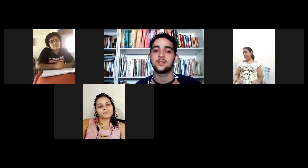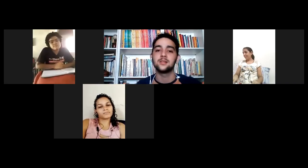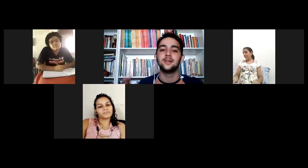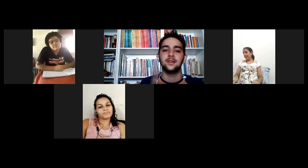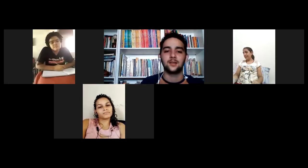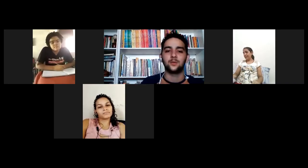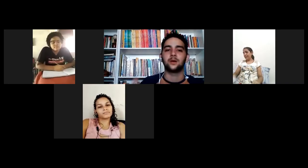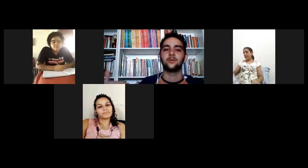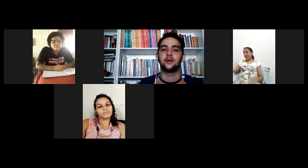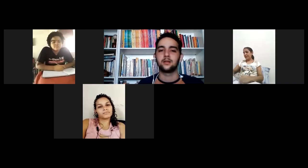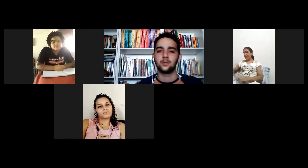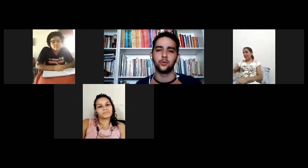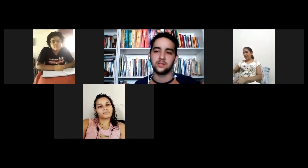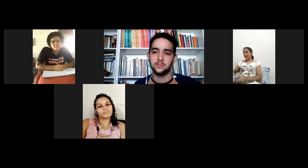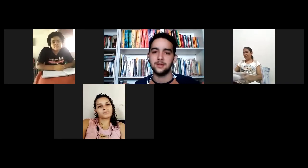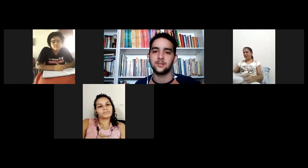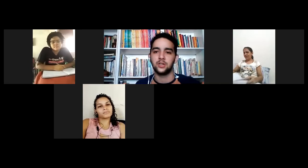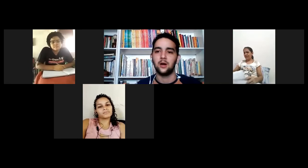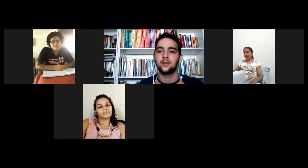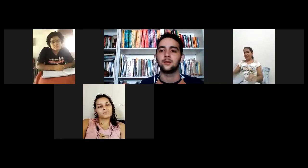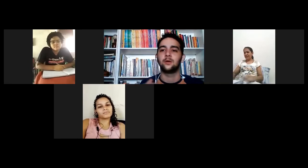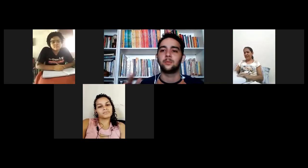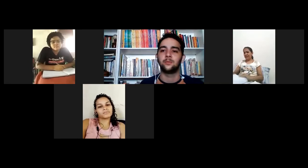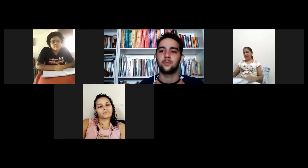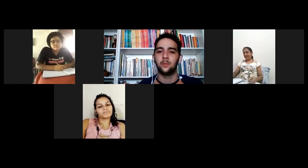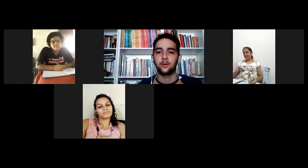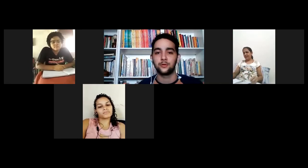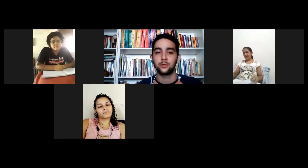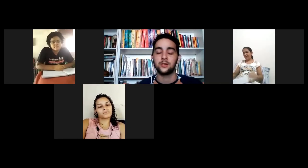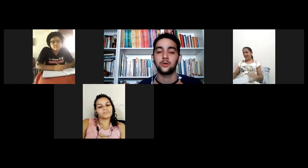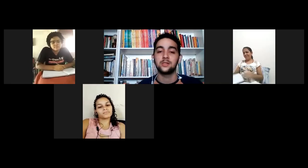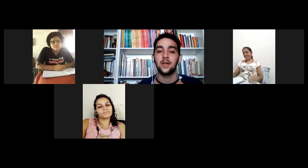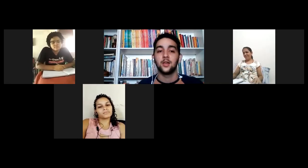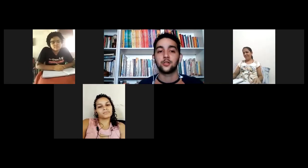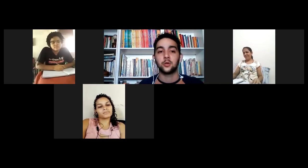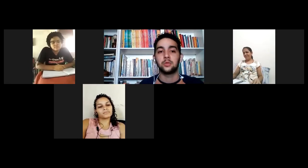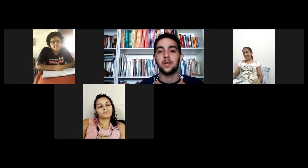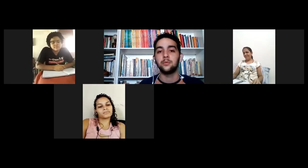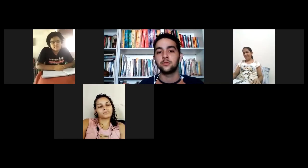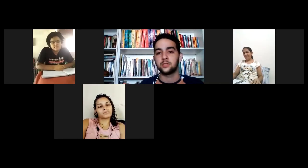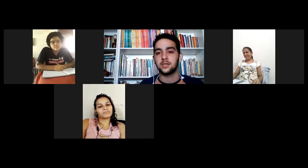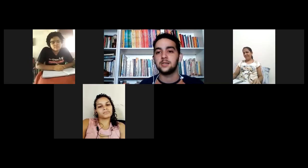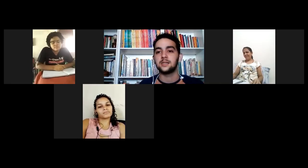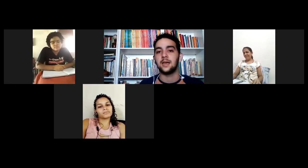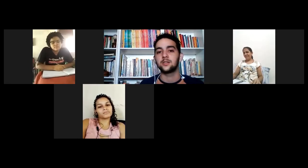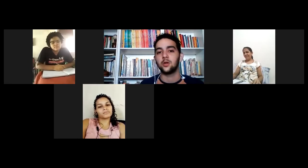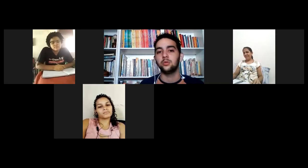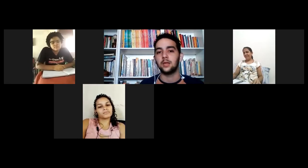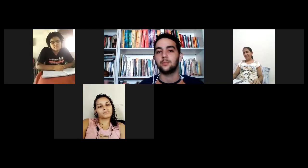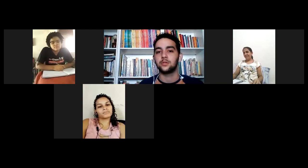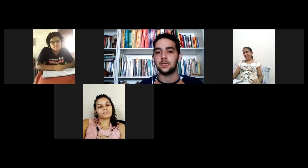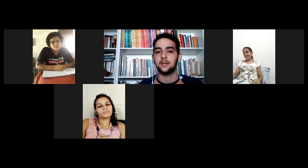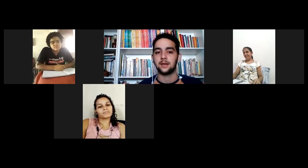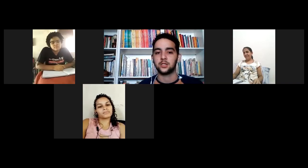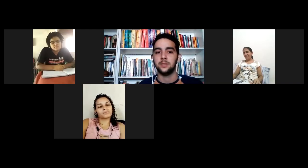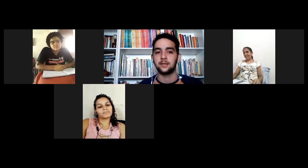aulas, então são 2 meses de aula, então é uma prova de 8 questões, só que o tempo de vocês é só o